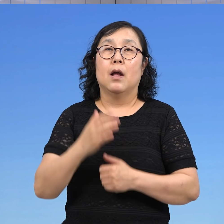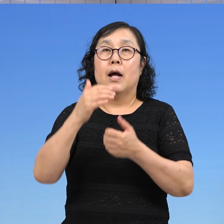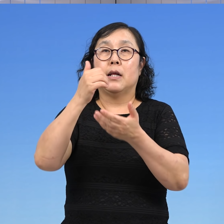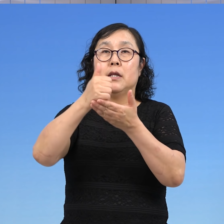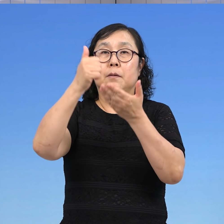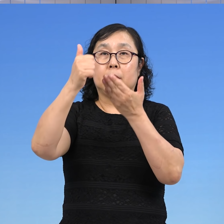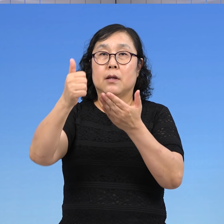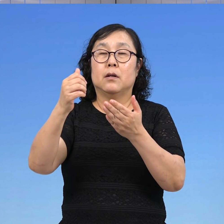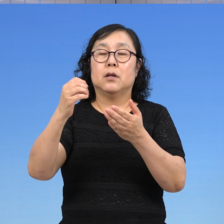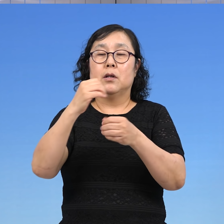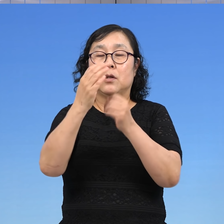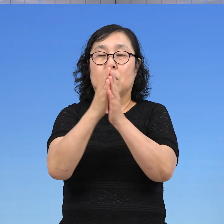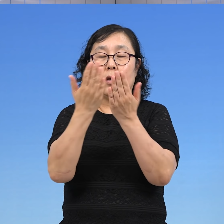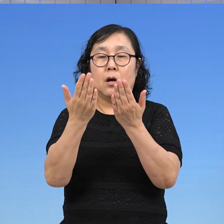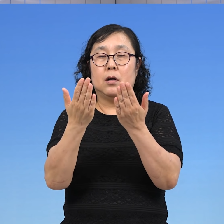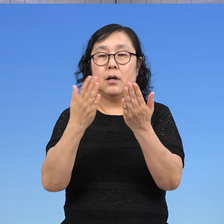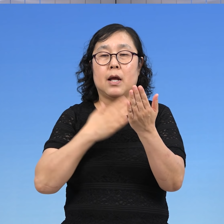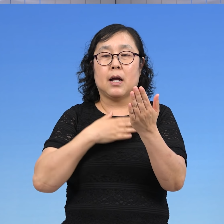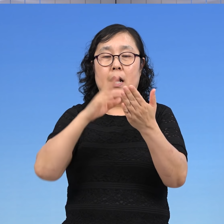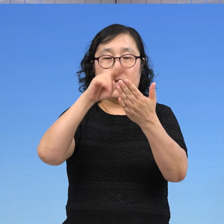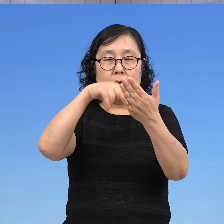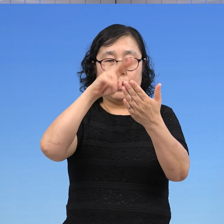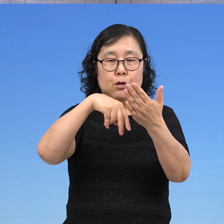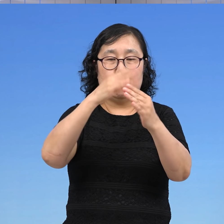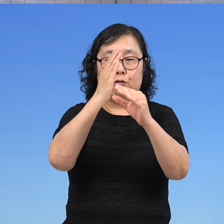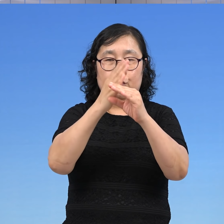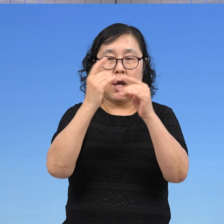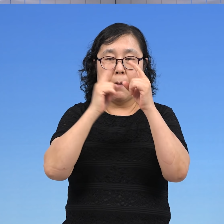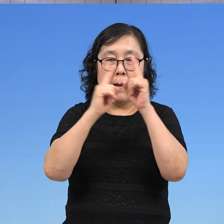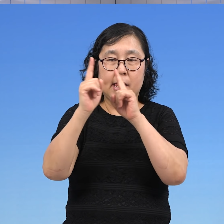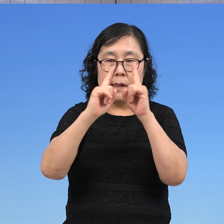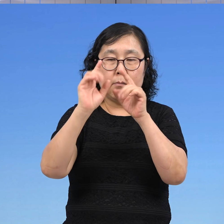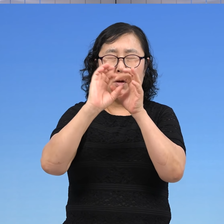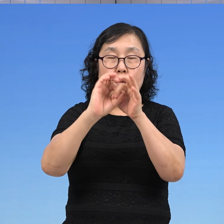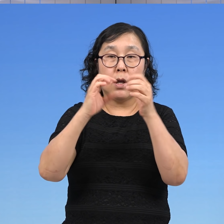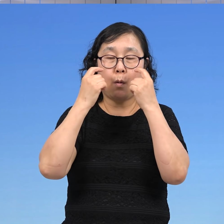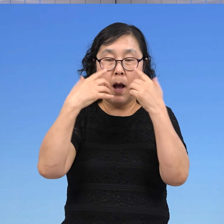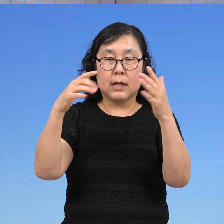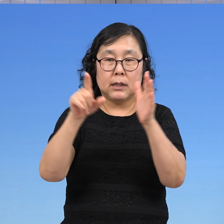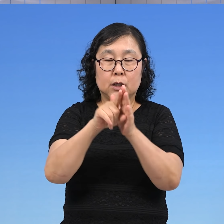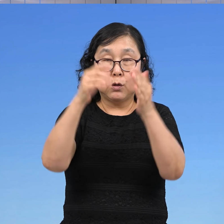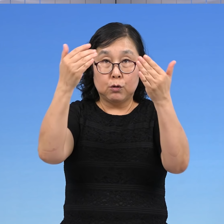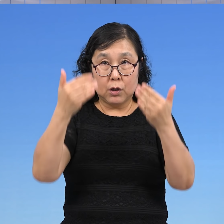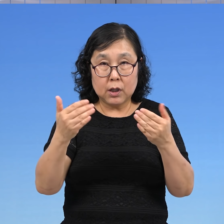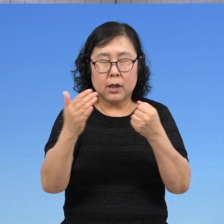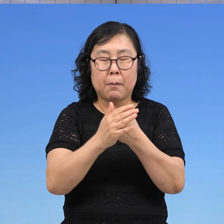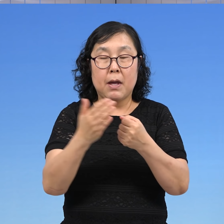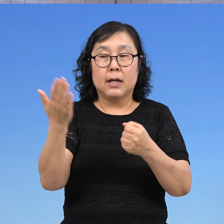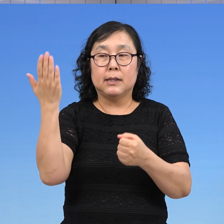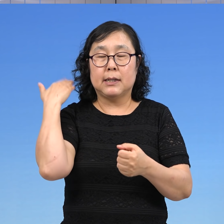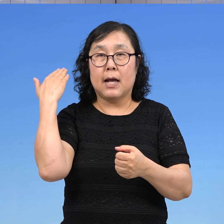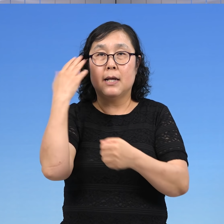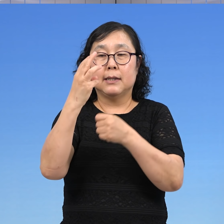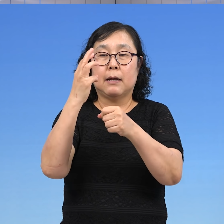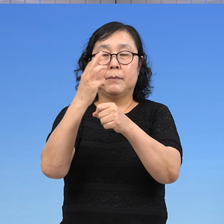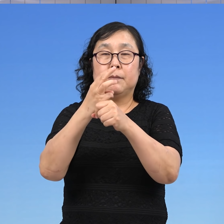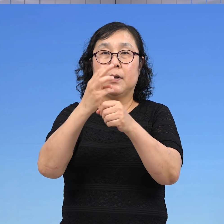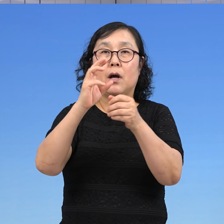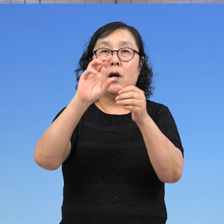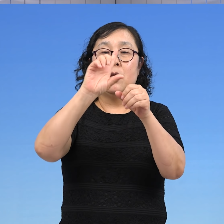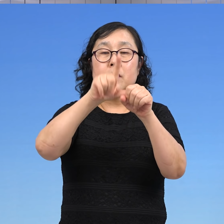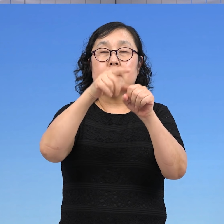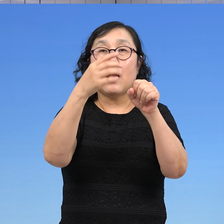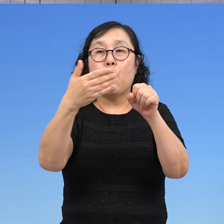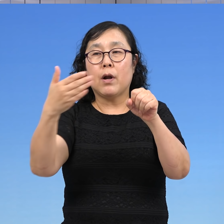여러분 하나님께서 성경을 일도 가는 과정에서 말씀으로 저 확신을 주셨기 때문에 끝이 난 30 년의 세월은 요